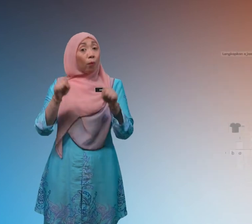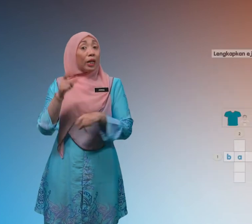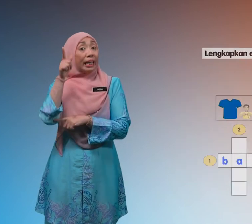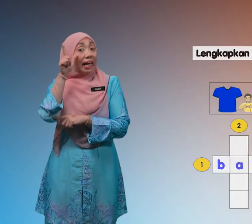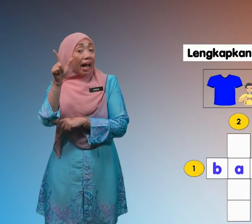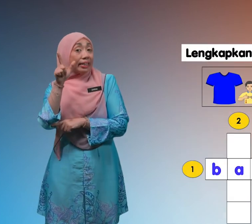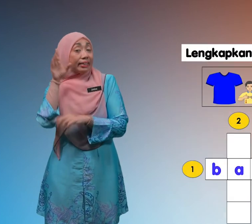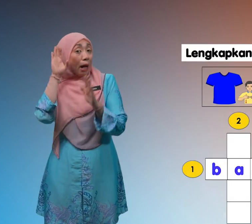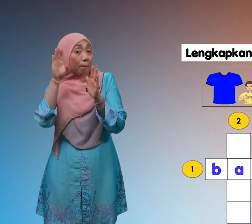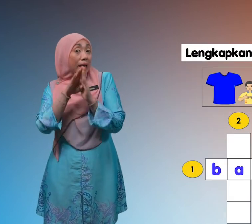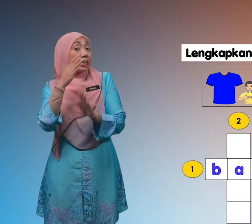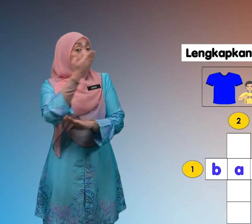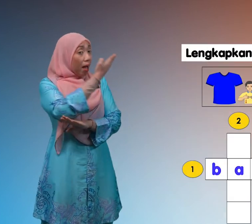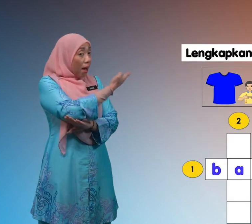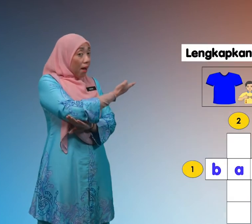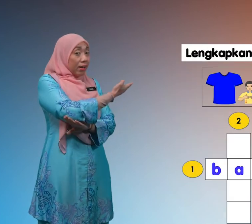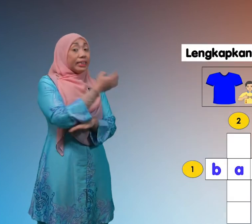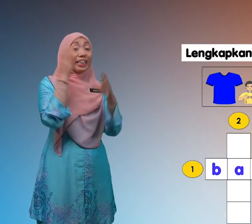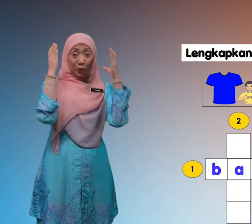Boleh lihat gambar di sebelah cikgu.